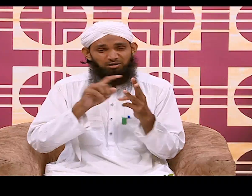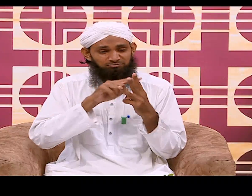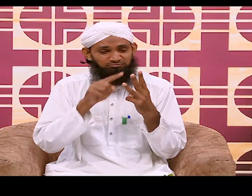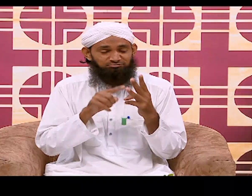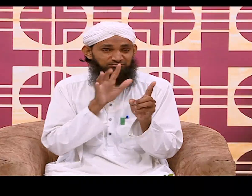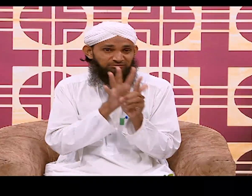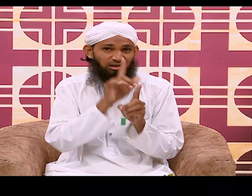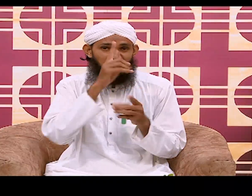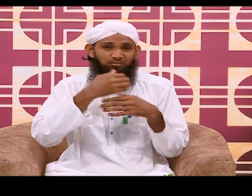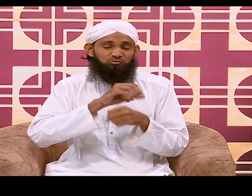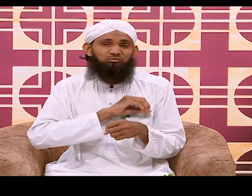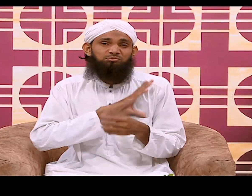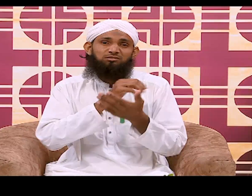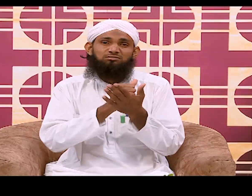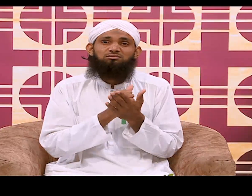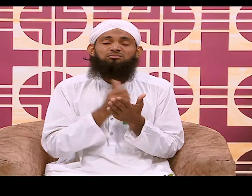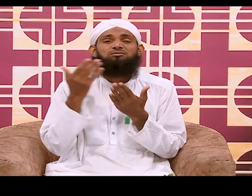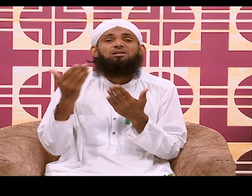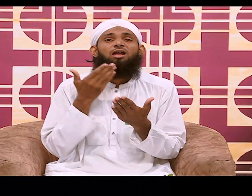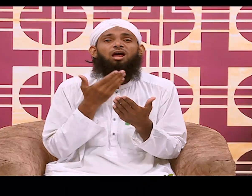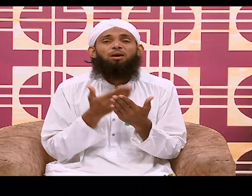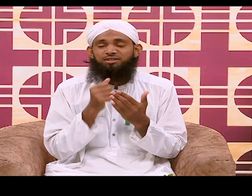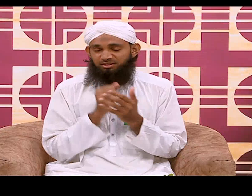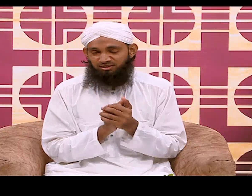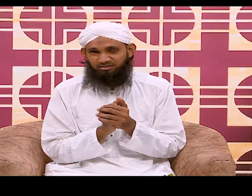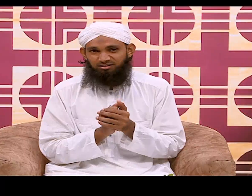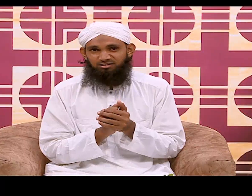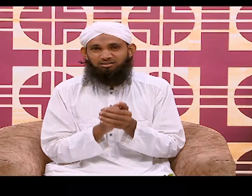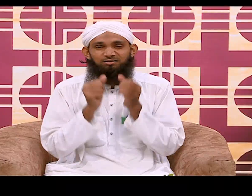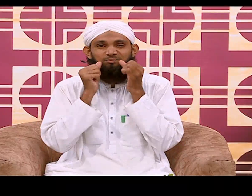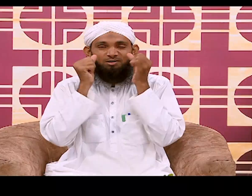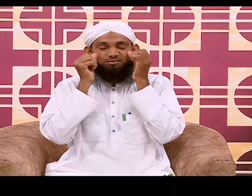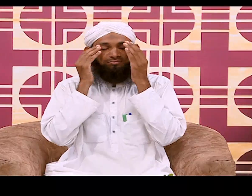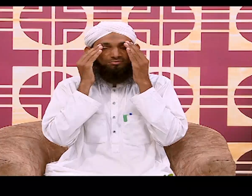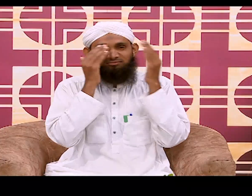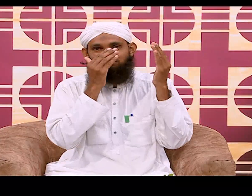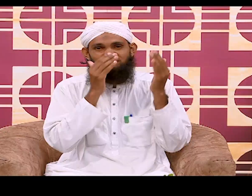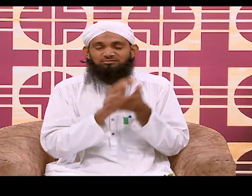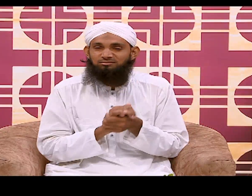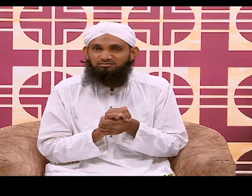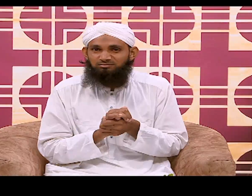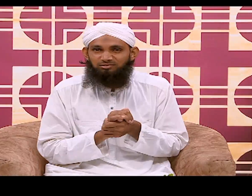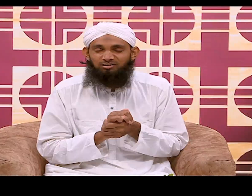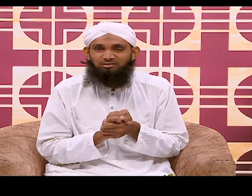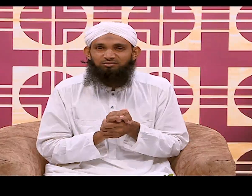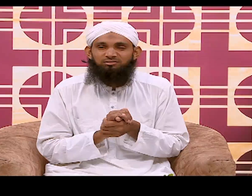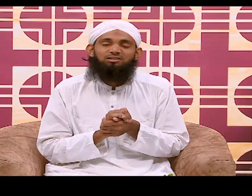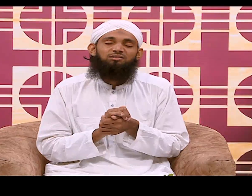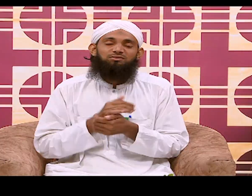آموز نصیحت پر عمل کرنے کی توفیق عطا فرمائے، آمین بجاہ خاتم النبیین صلی اللہ علیہ